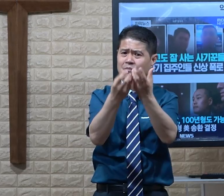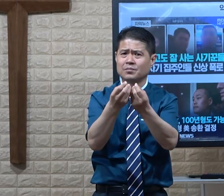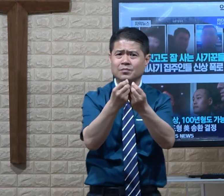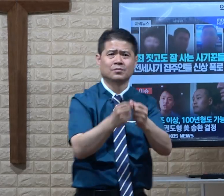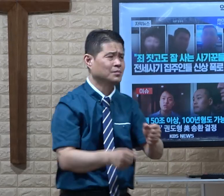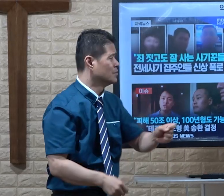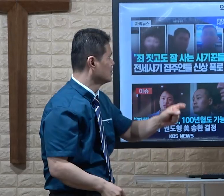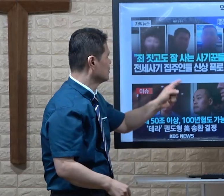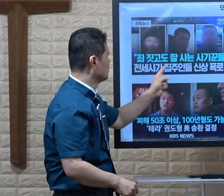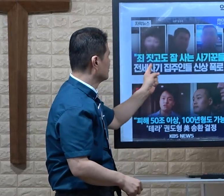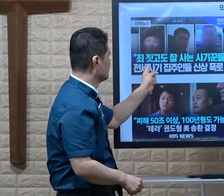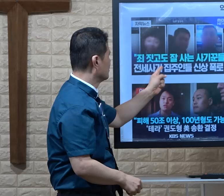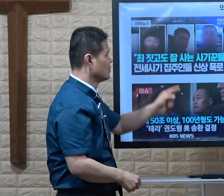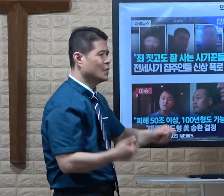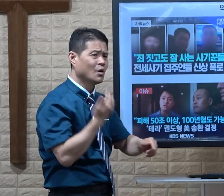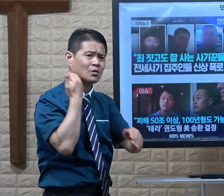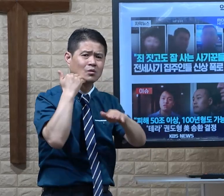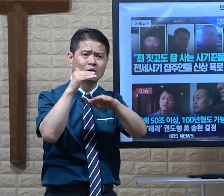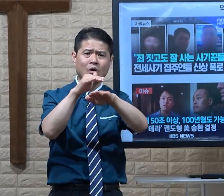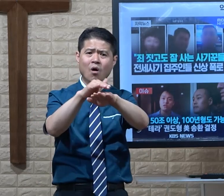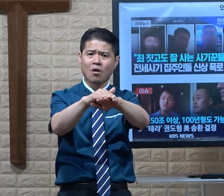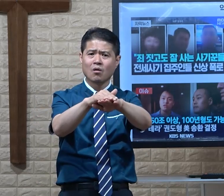그런 사례를 보고 있습니다.